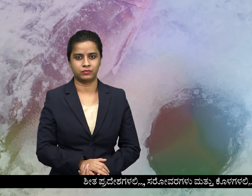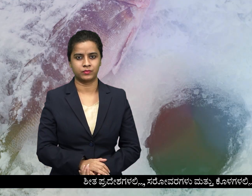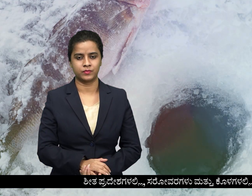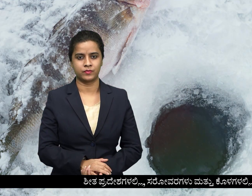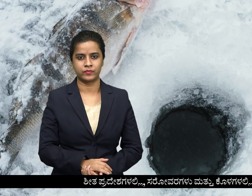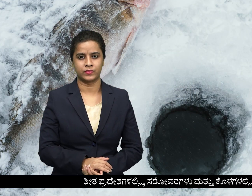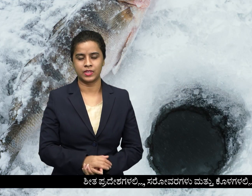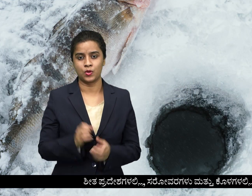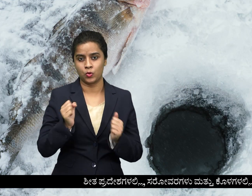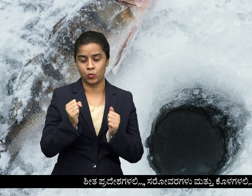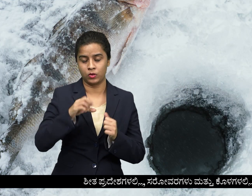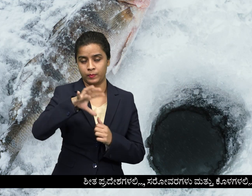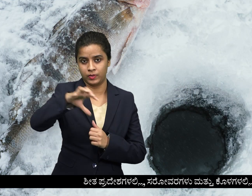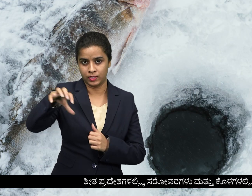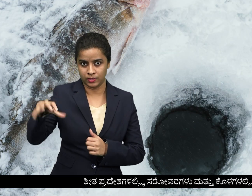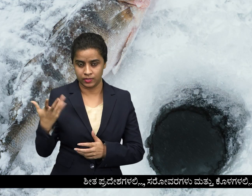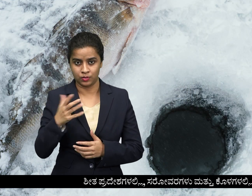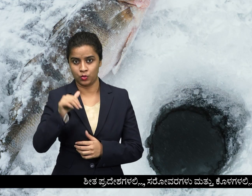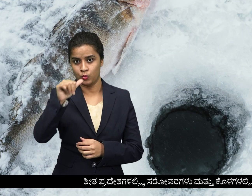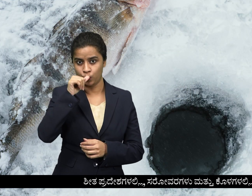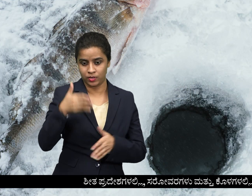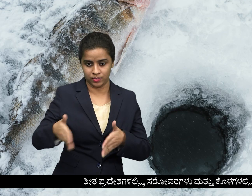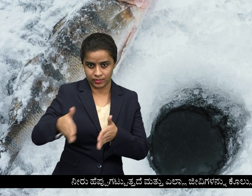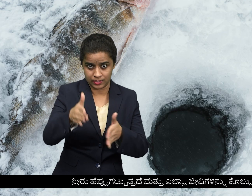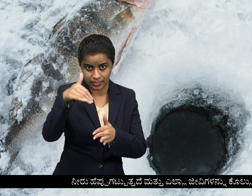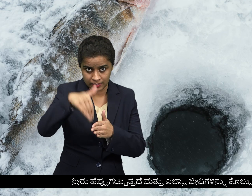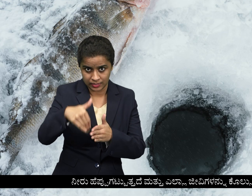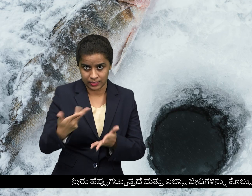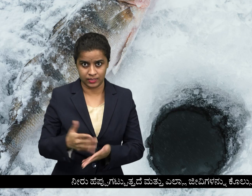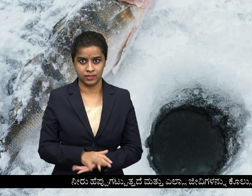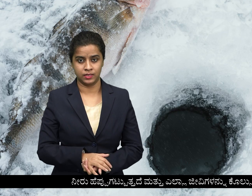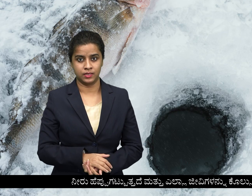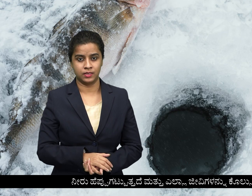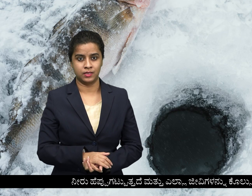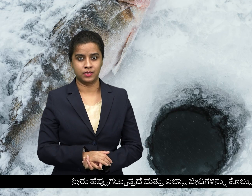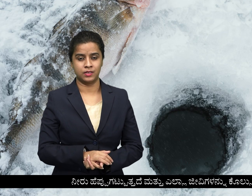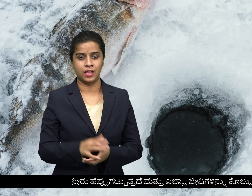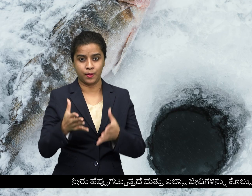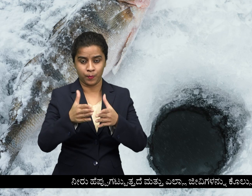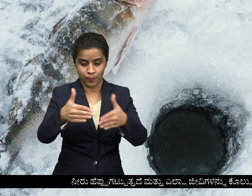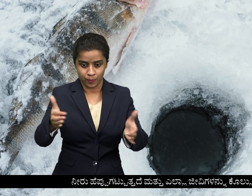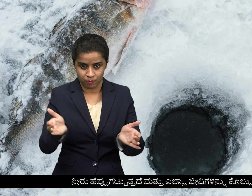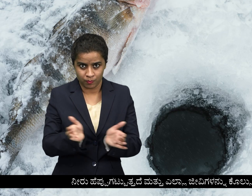ಶೀತ ಪ್ರದೇಶಗಳಲ್ಲಿ ಸರೋವರಗಳು ಮತ್ತು ಕೊಳಗಳಲ್ಲಿನ ನೀರು ಹೆಪ್ಪುಗಟ್ಟುತ್ತದೆ ಮತ್ತು ಎಲ್ಲಾ ಜೀವಿಗಳನ್ನ ಕೊಲ್ಲುತ್ತದೆ.